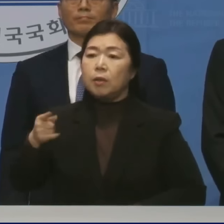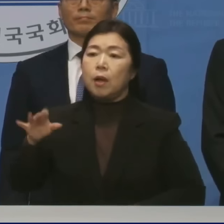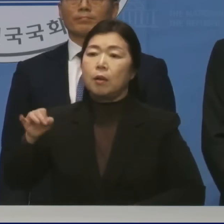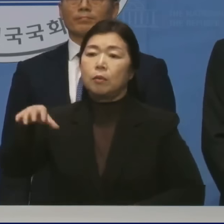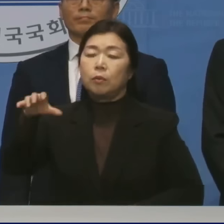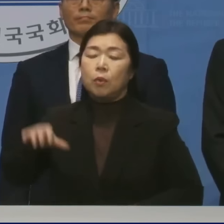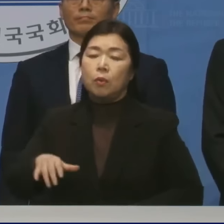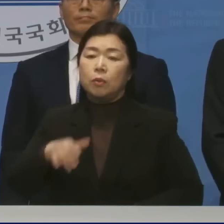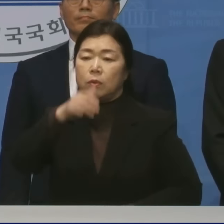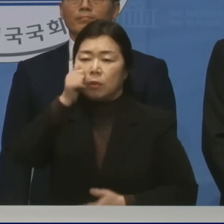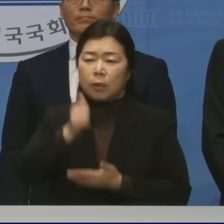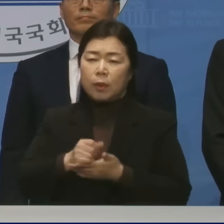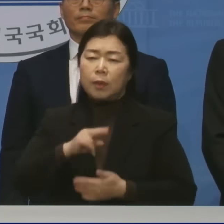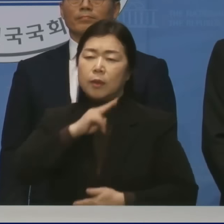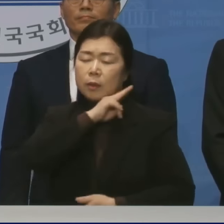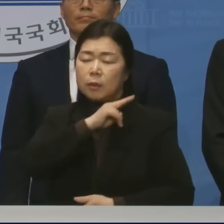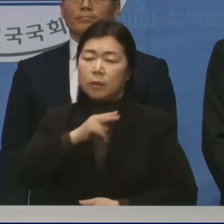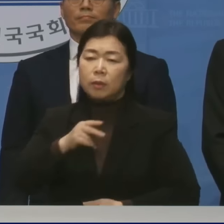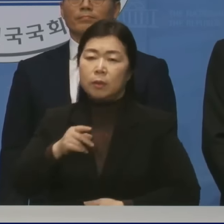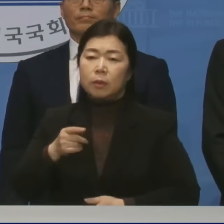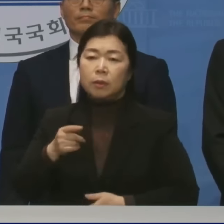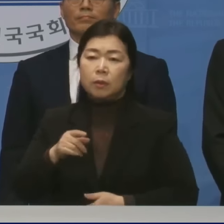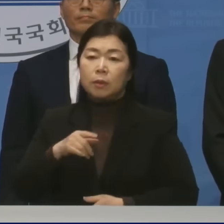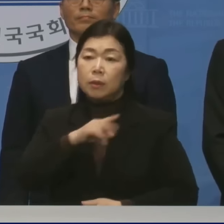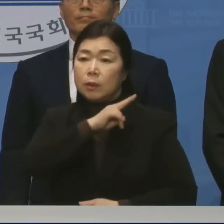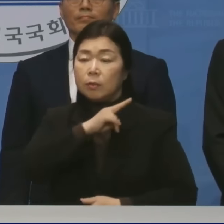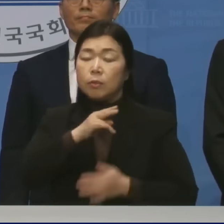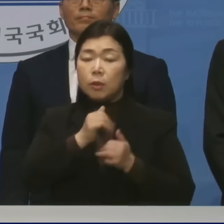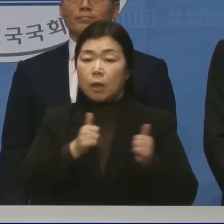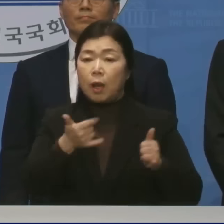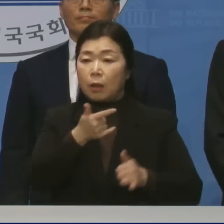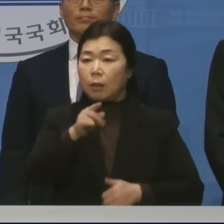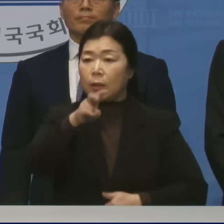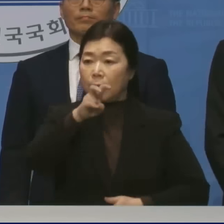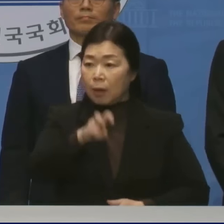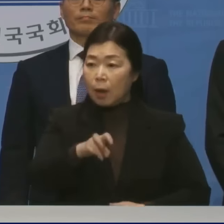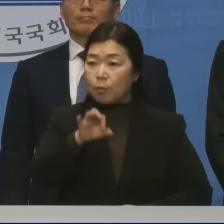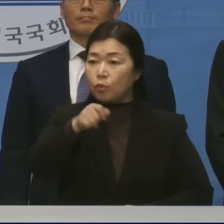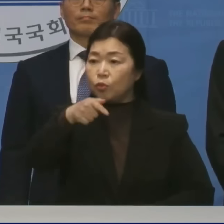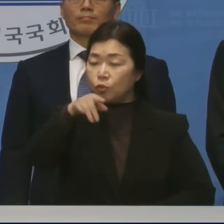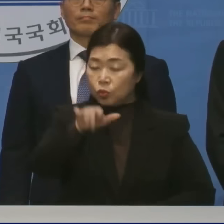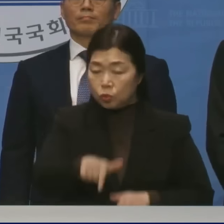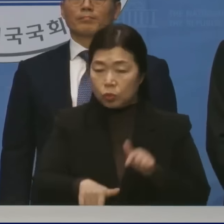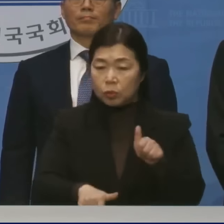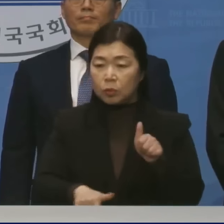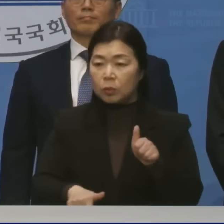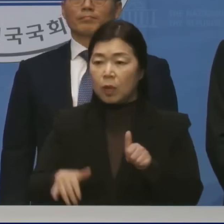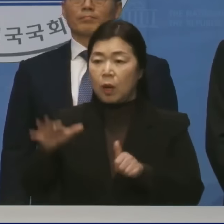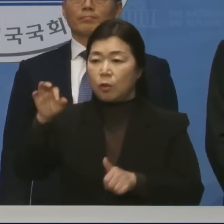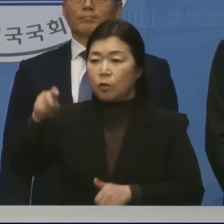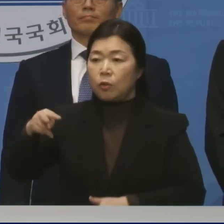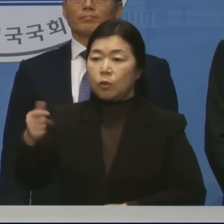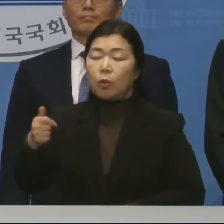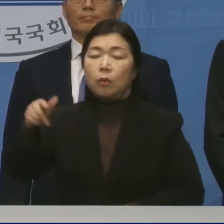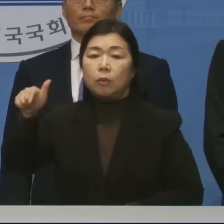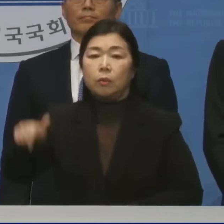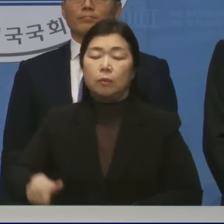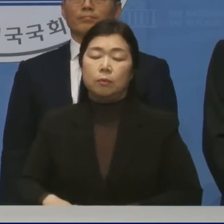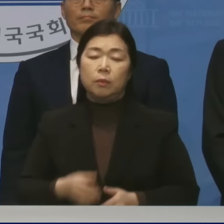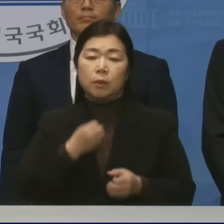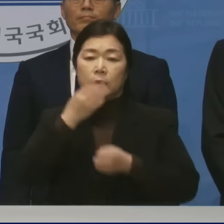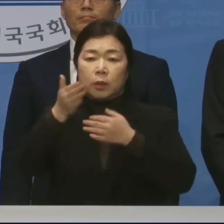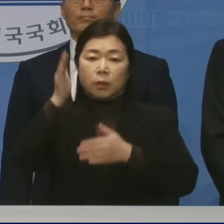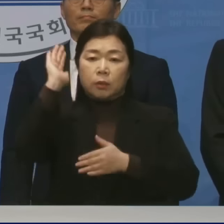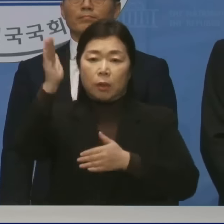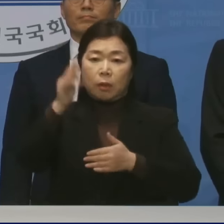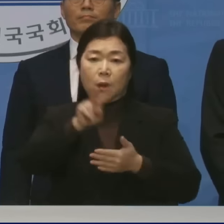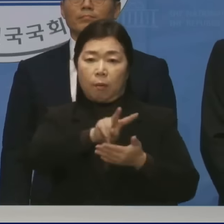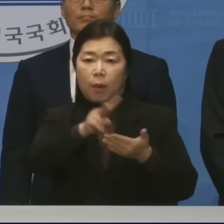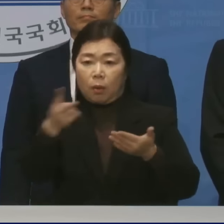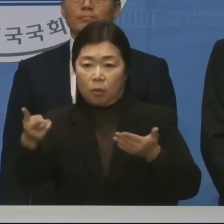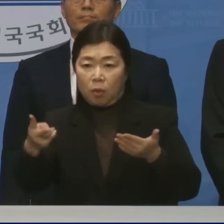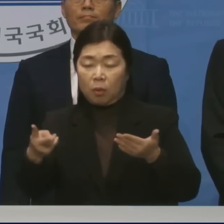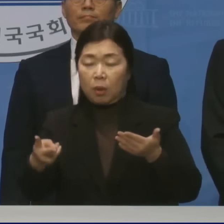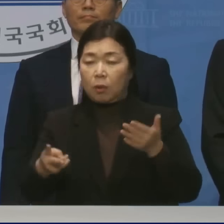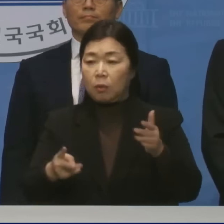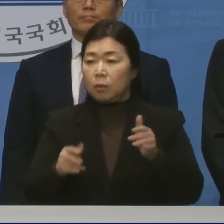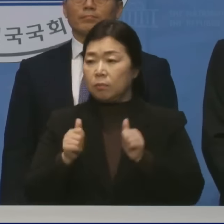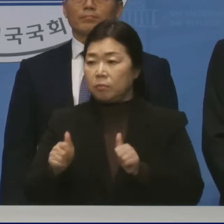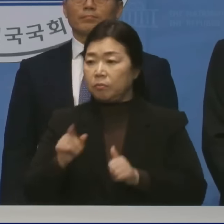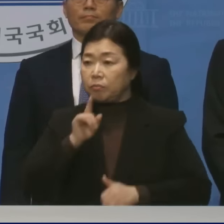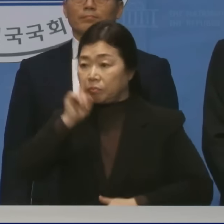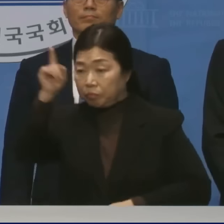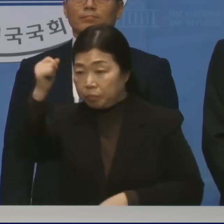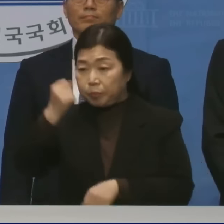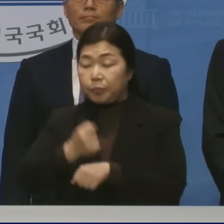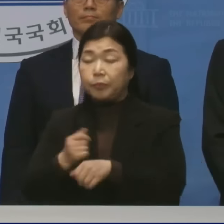범죄 혐의자 남욱과 유동규의 뒤바뀐 진술만을 앞세워 이재명 대표를